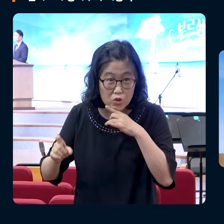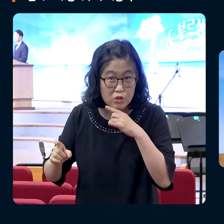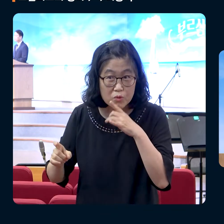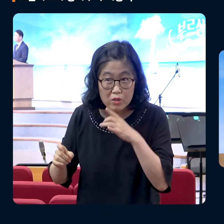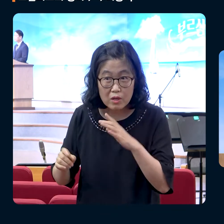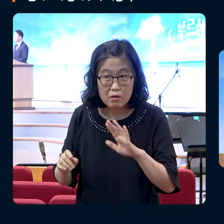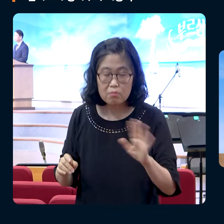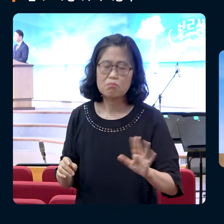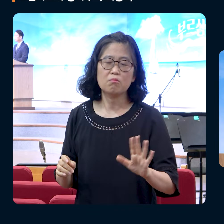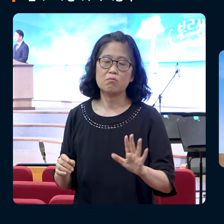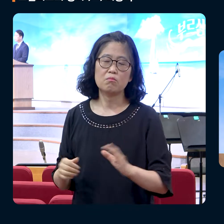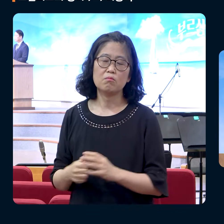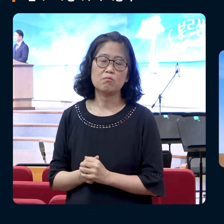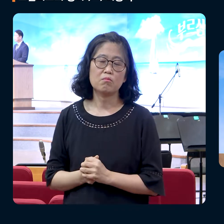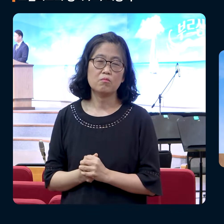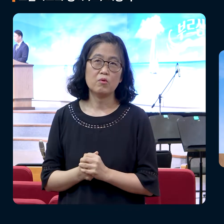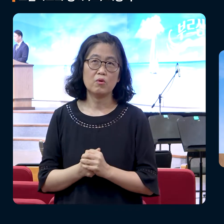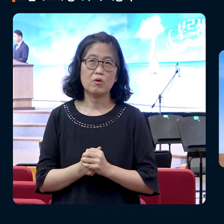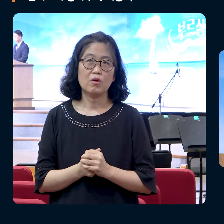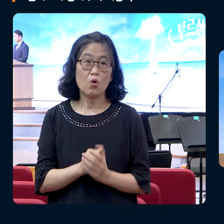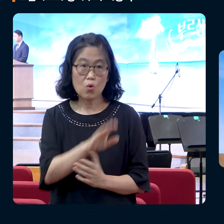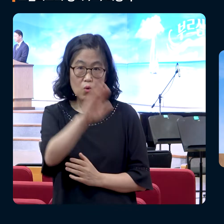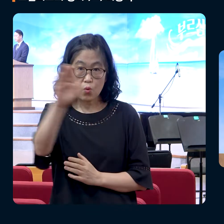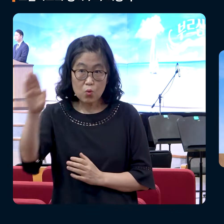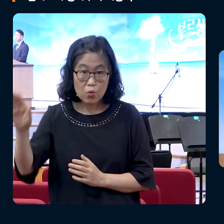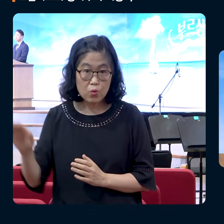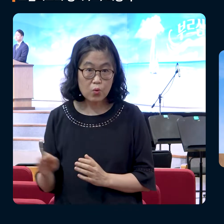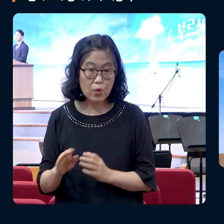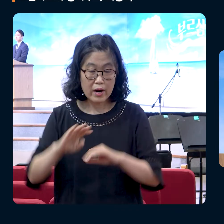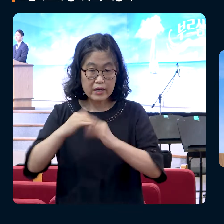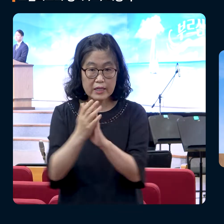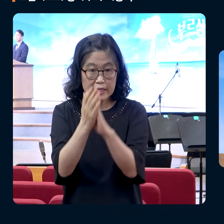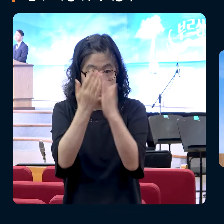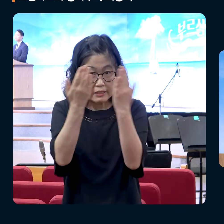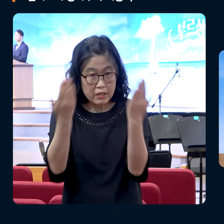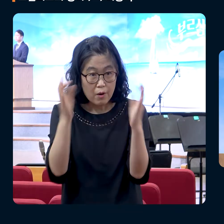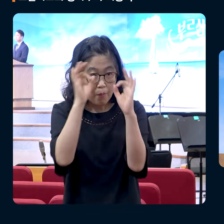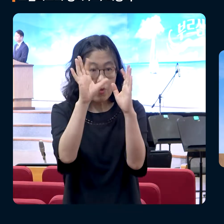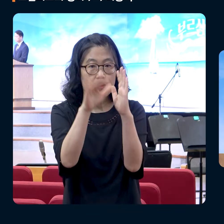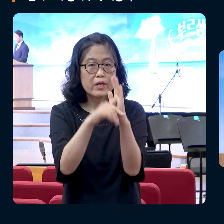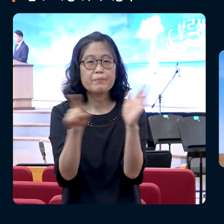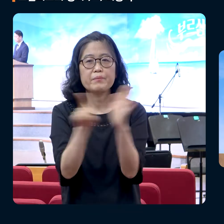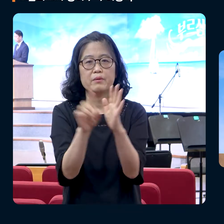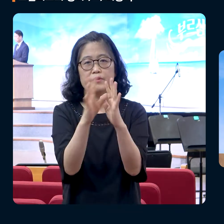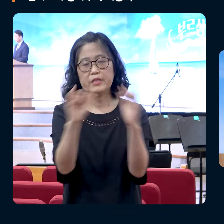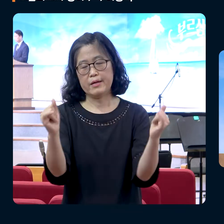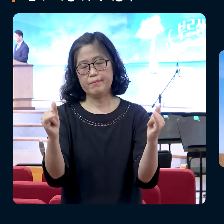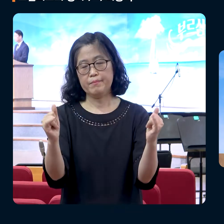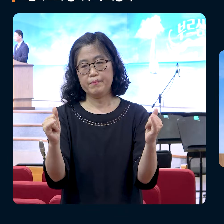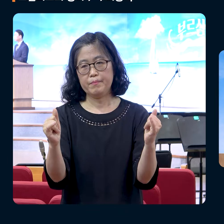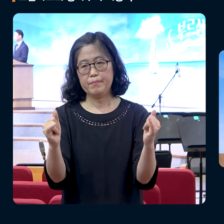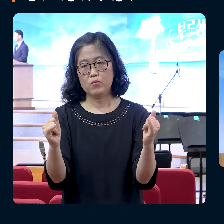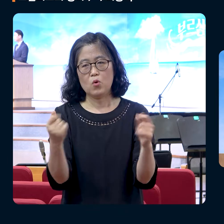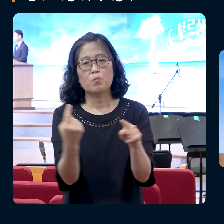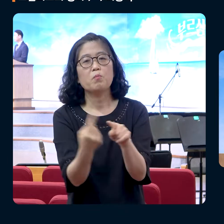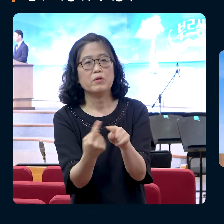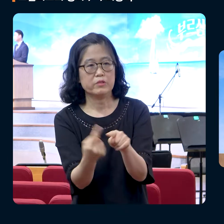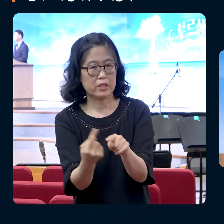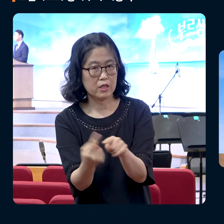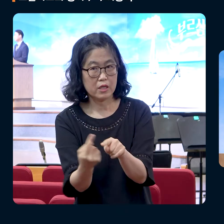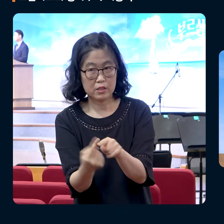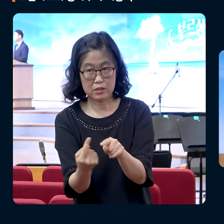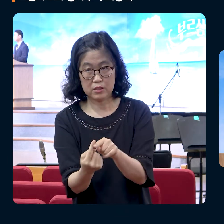라는 생각이 듭니다. 우리가 보고 있는 이 성경에 나오는 수많은 믿음의 인물들도 우리와